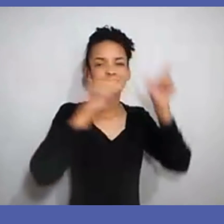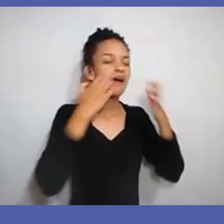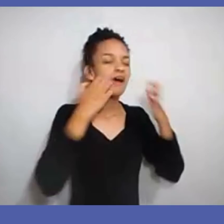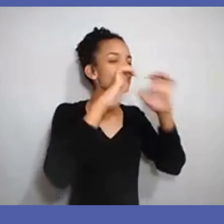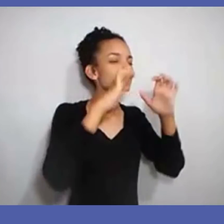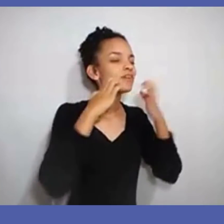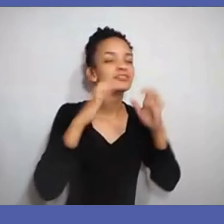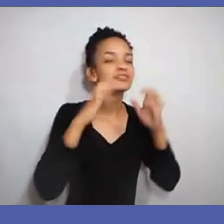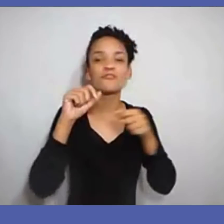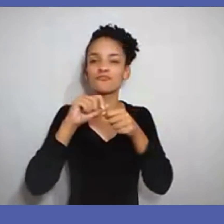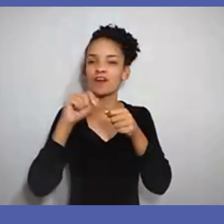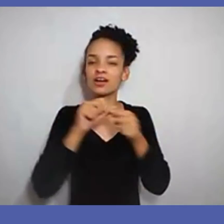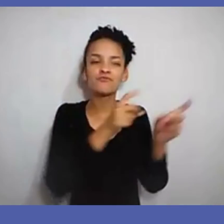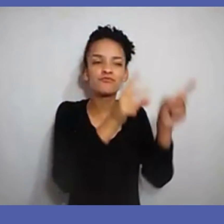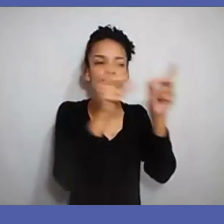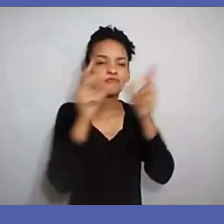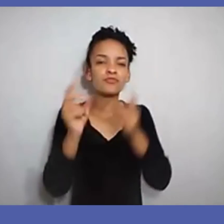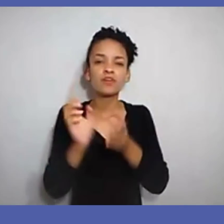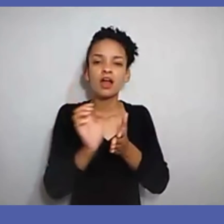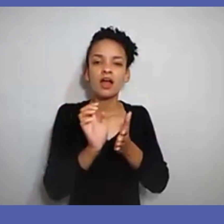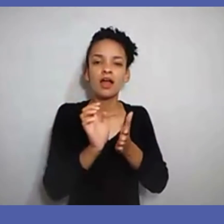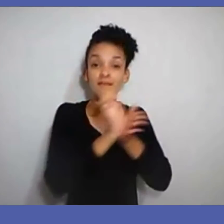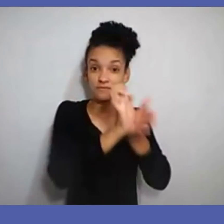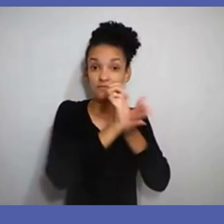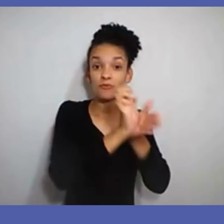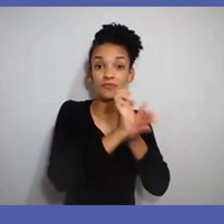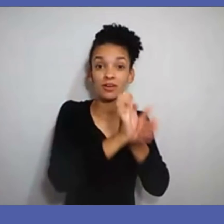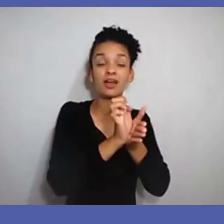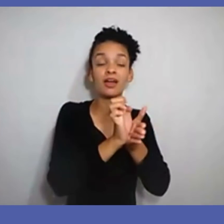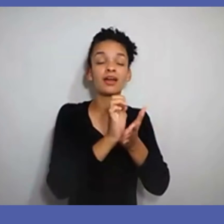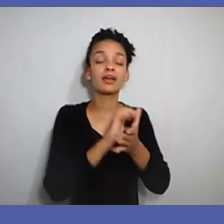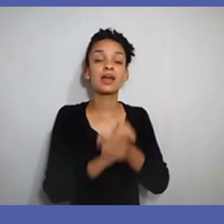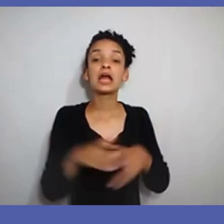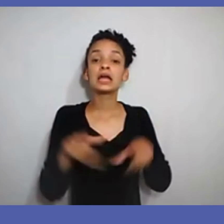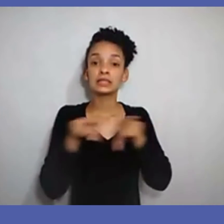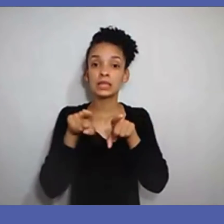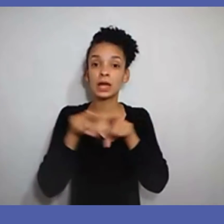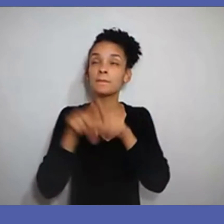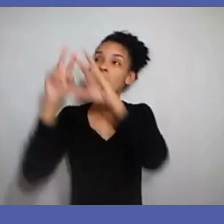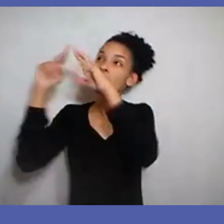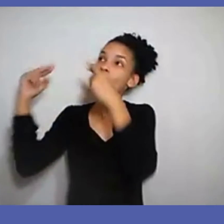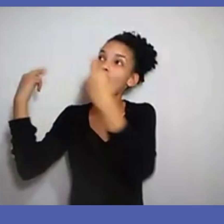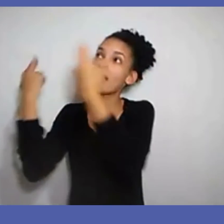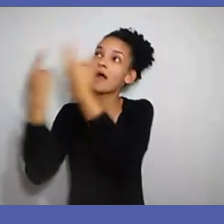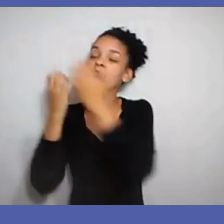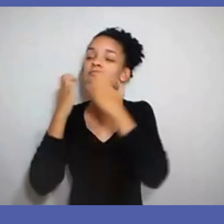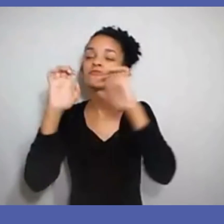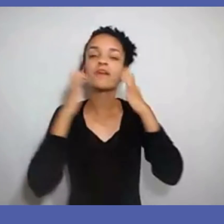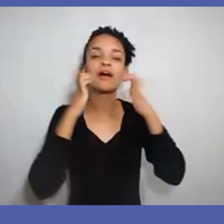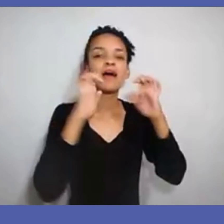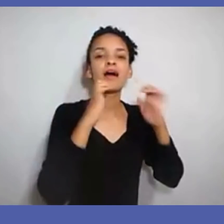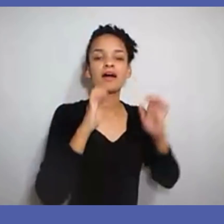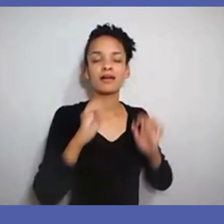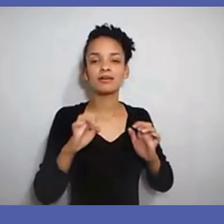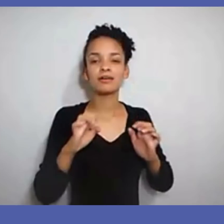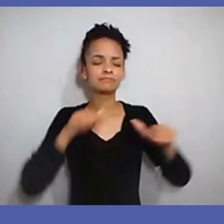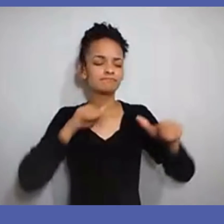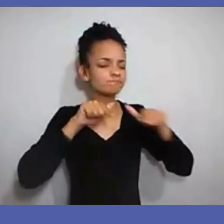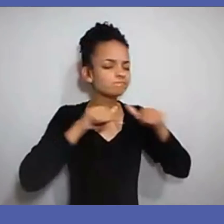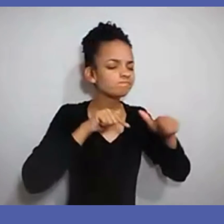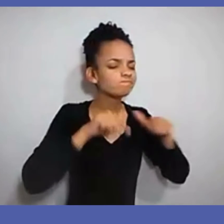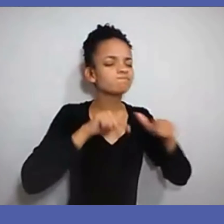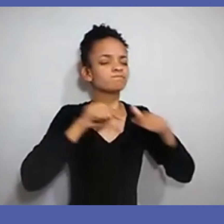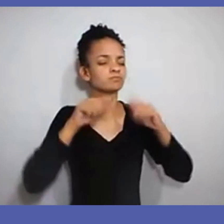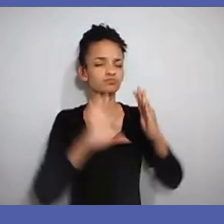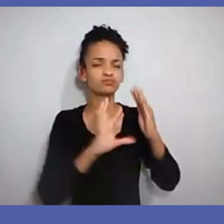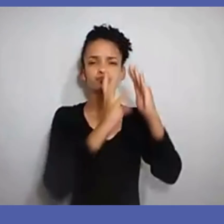comportagem, pregando o evangelho do reino e servindo na igreja, trabalhando na edificação da igreja, irmão,